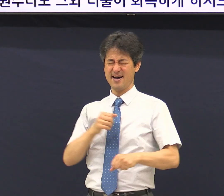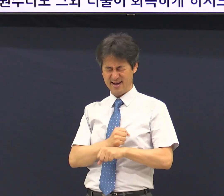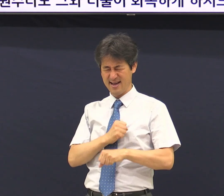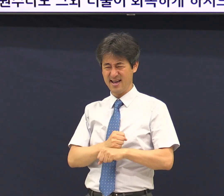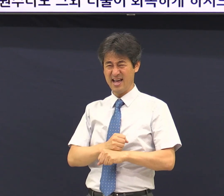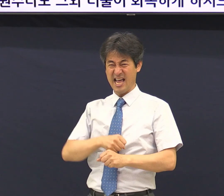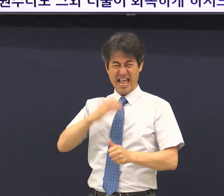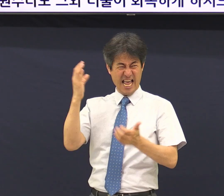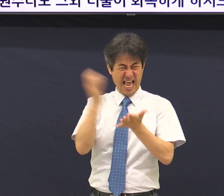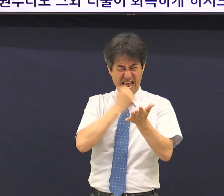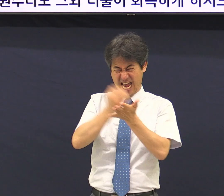그가